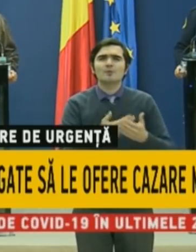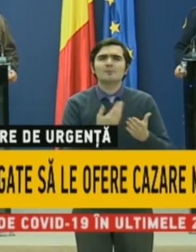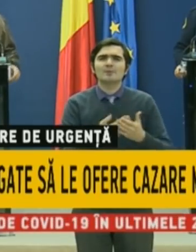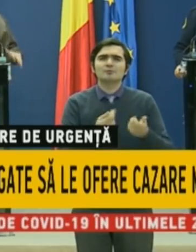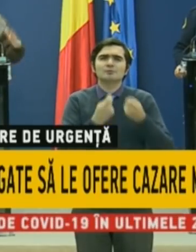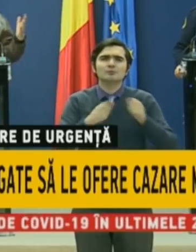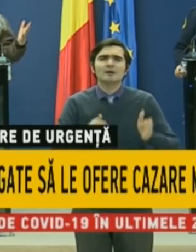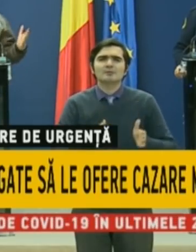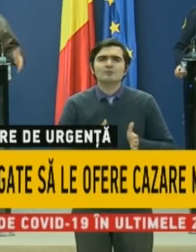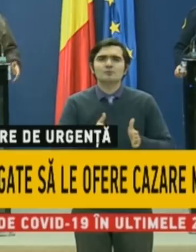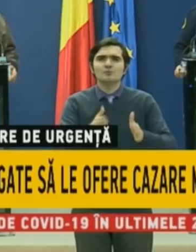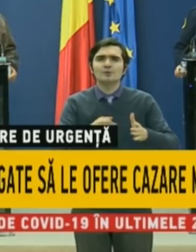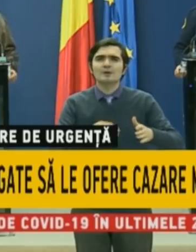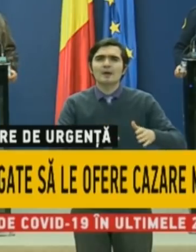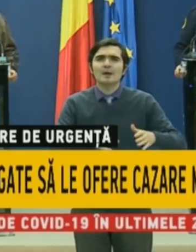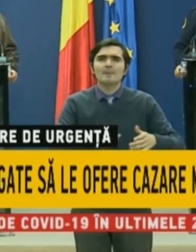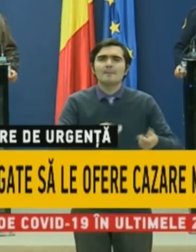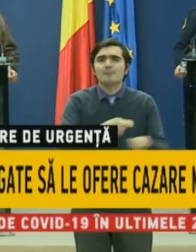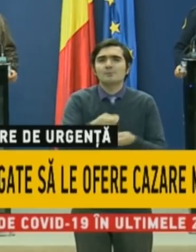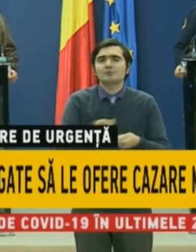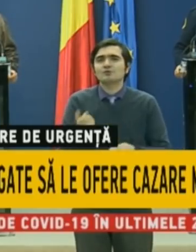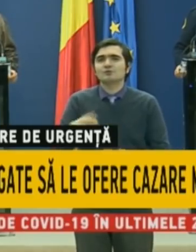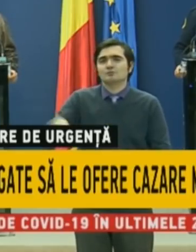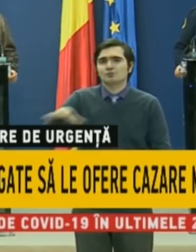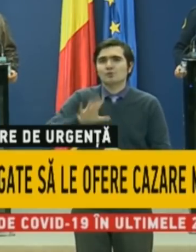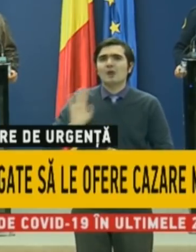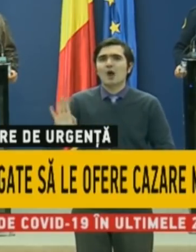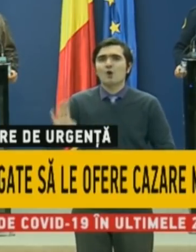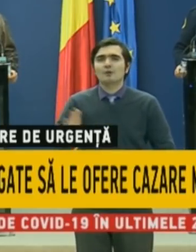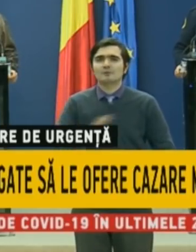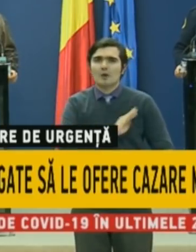publice, din zona de competență, evident,